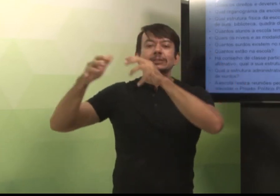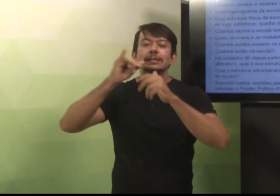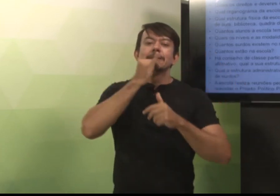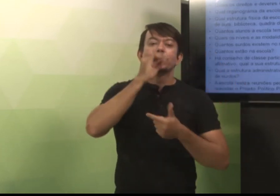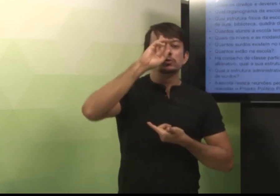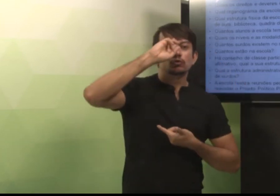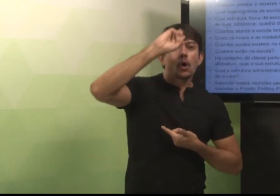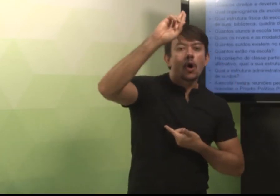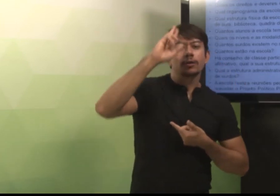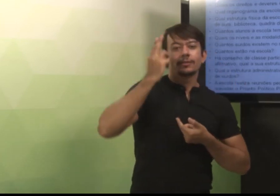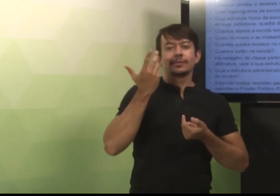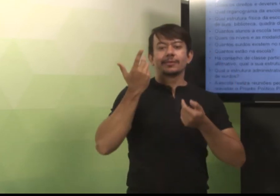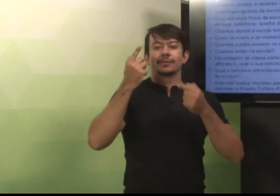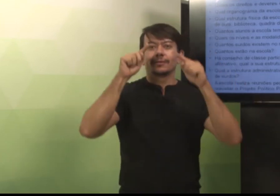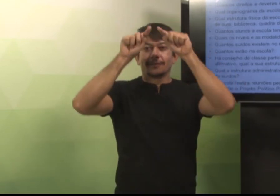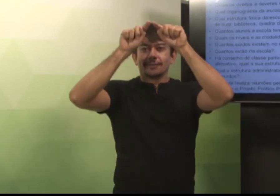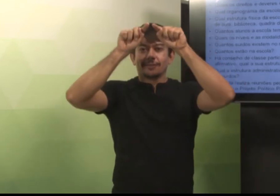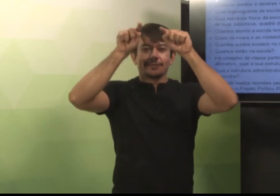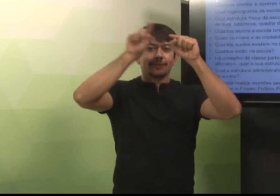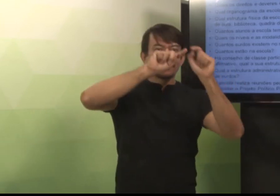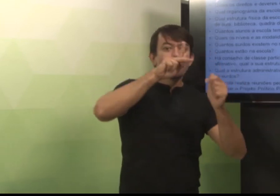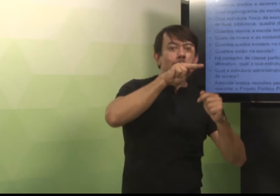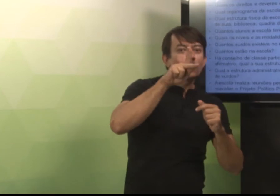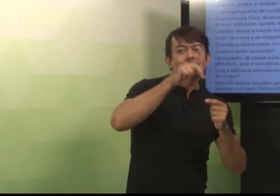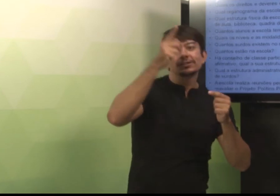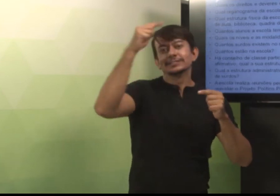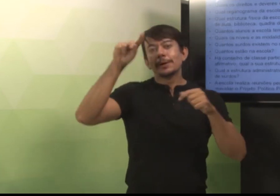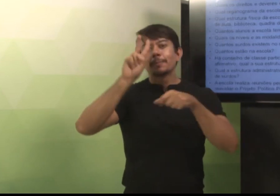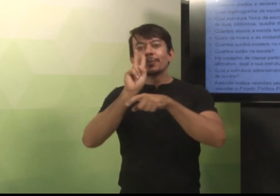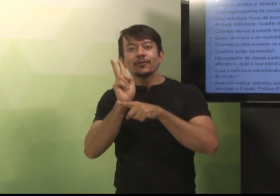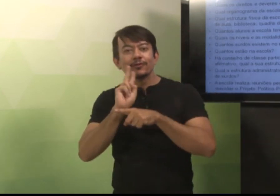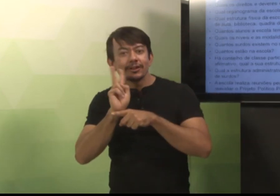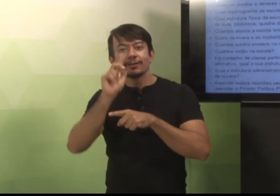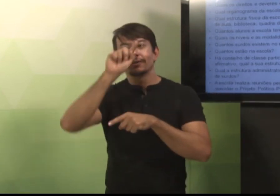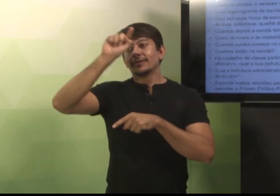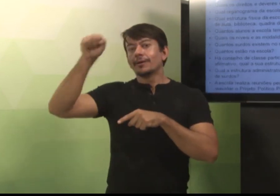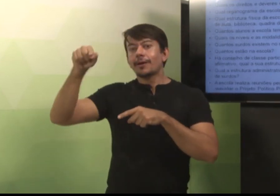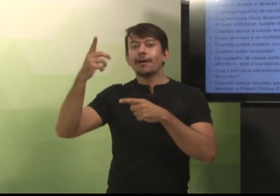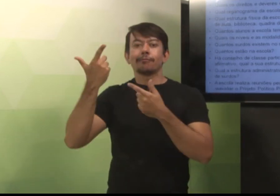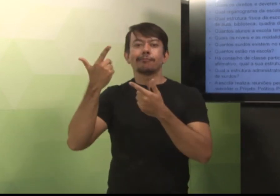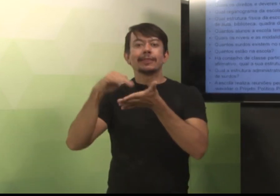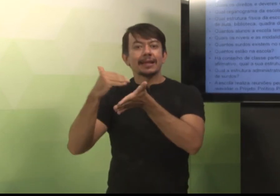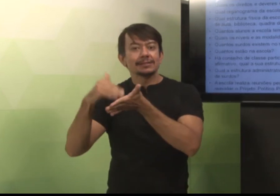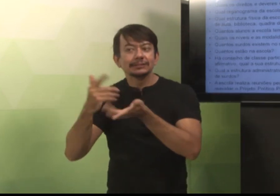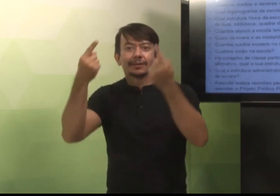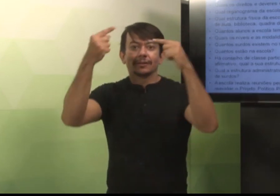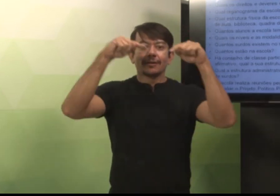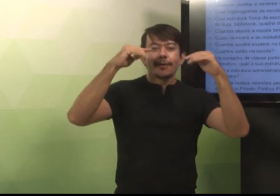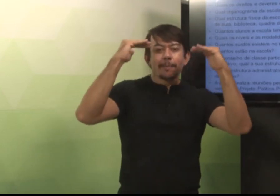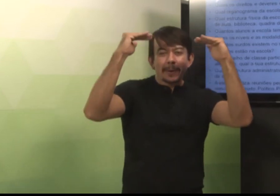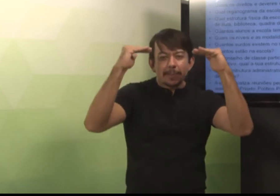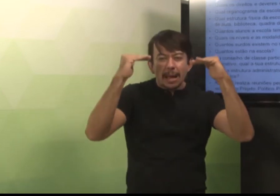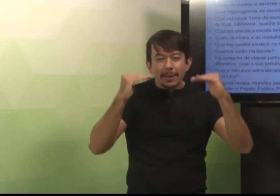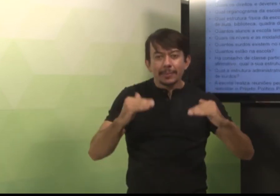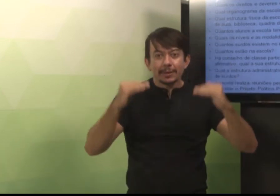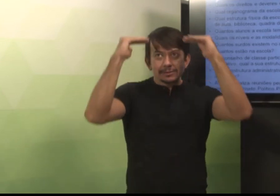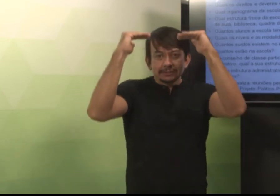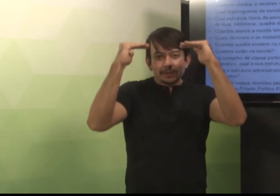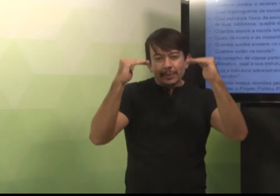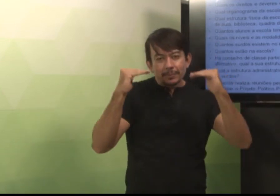Há um cronograma na escola? Coloque isso. Por exemplo, por grupos, professores,